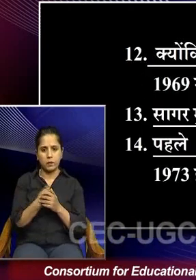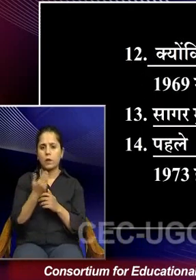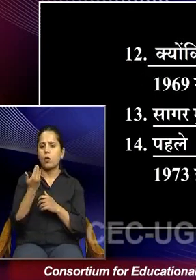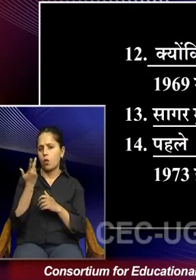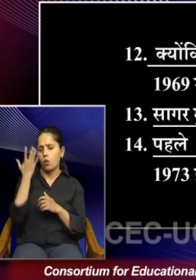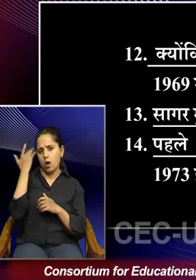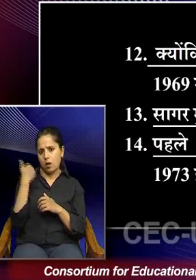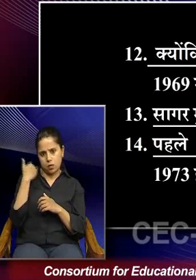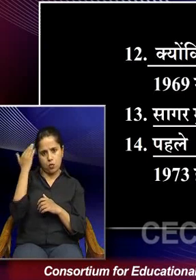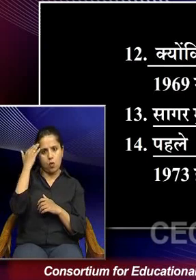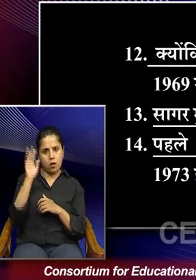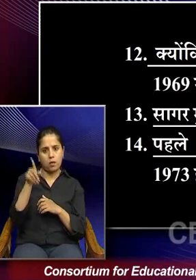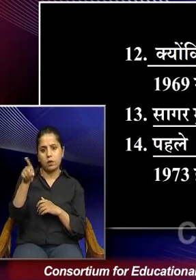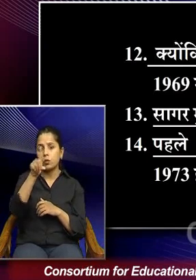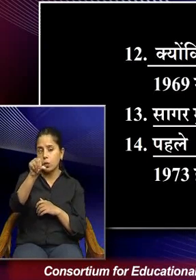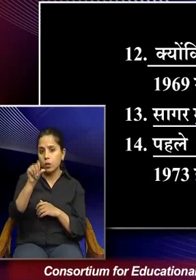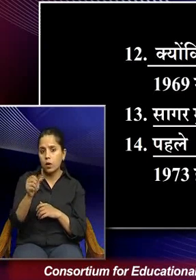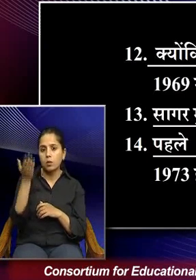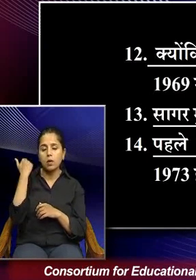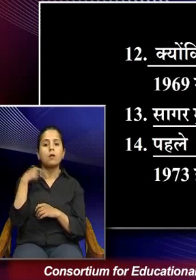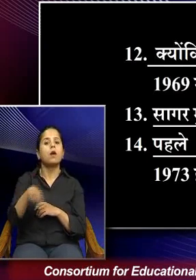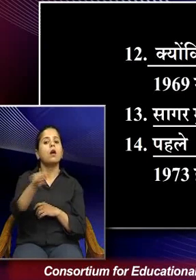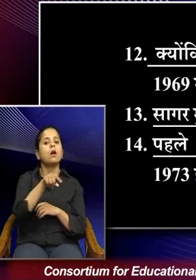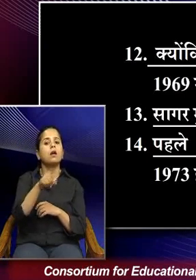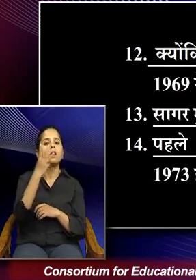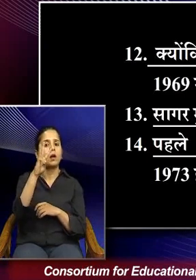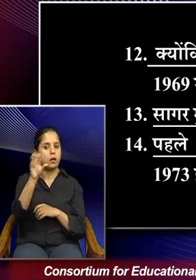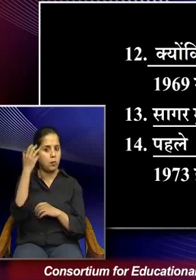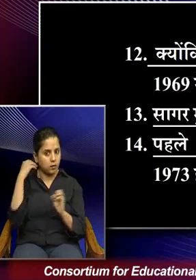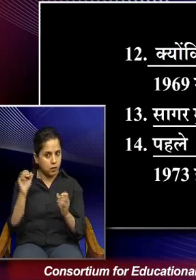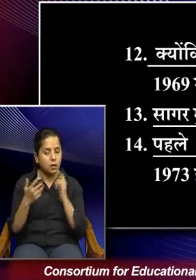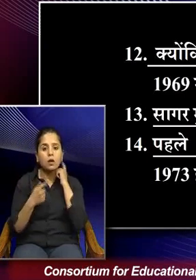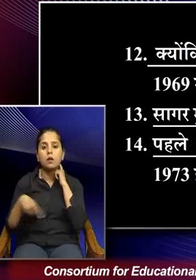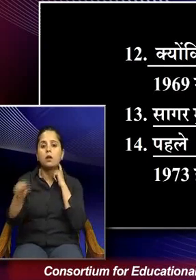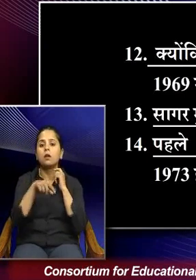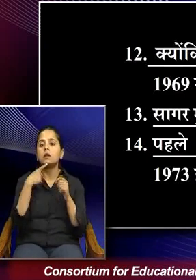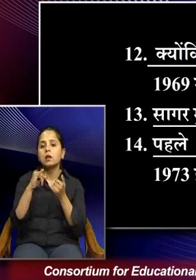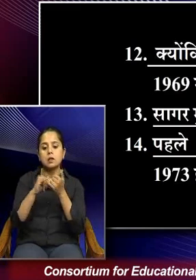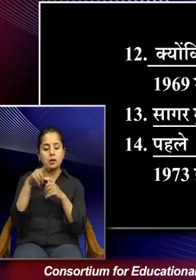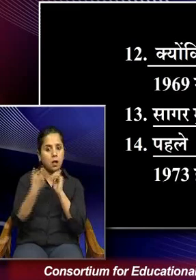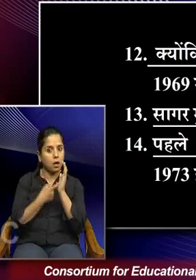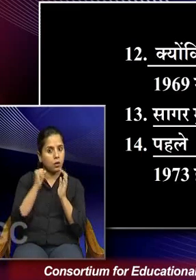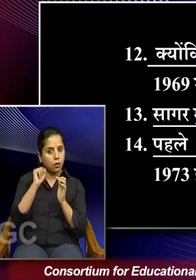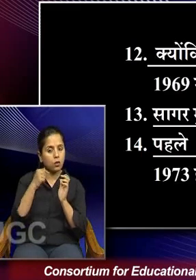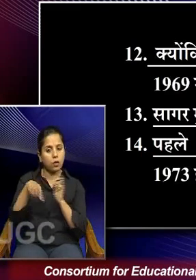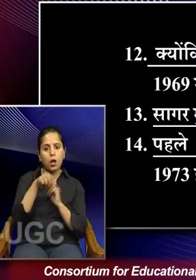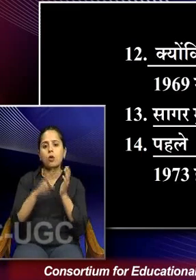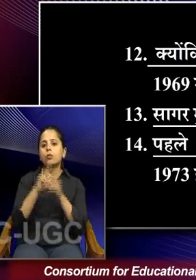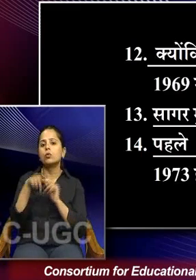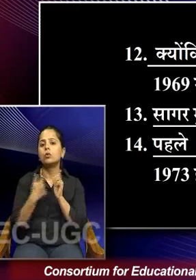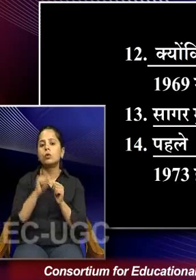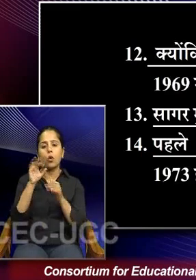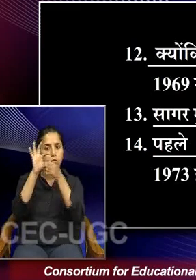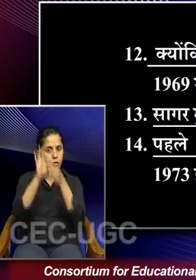हूं 1969 में प्रकाशित हुई सागर मुद्रा 1972 में प्रकाशित हुई